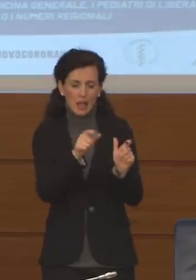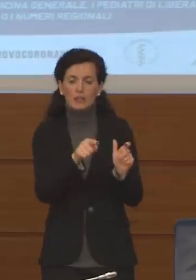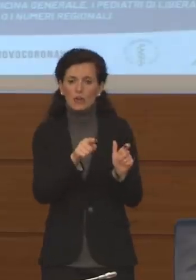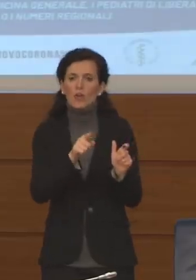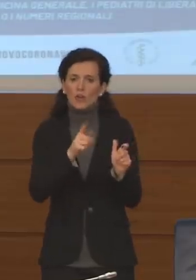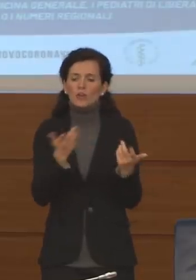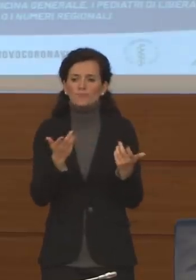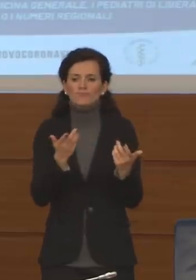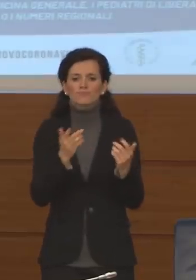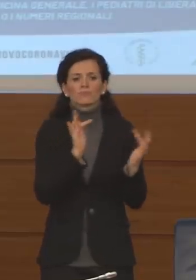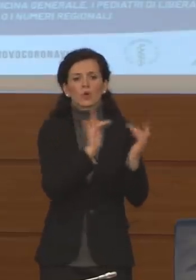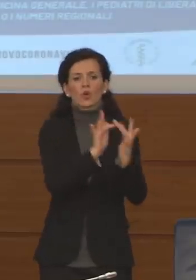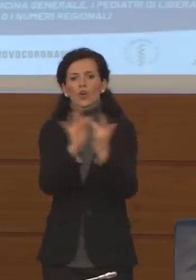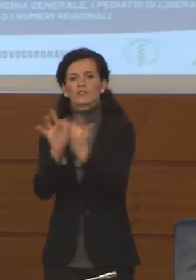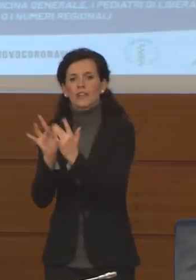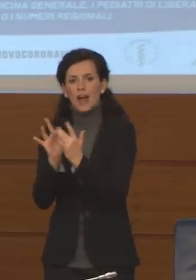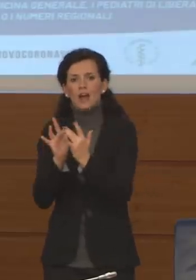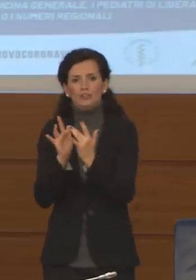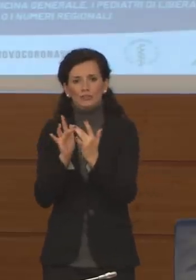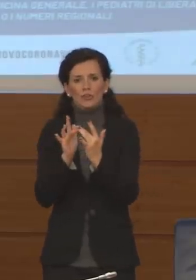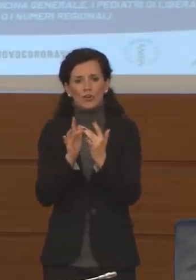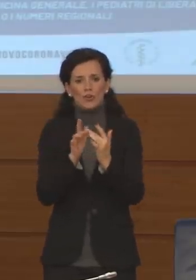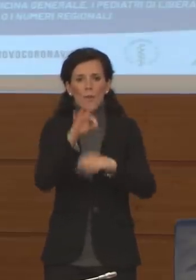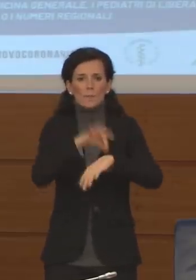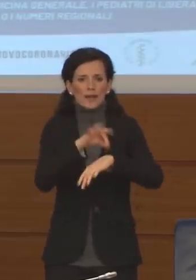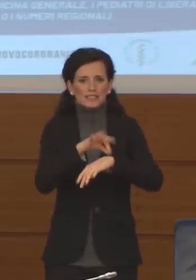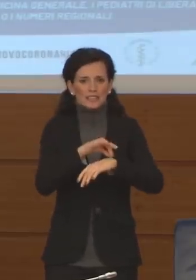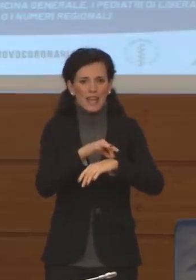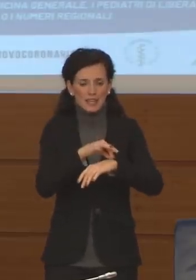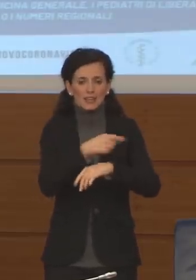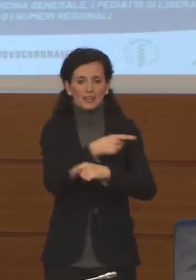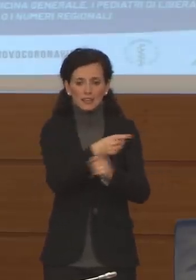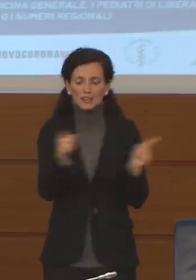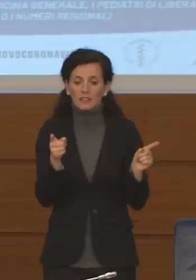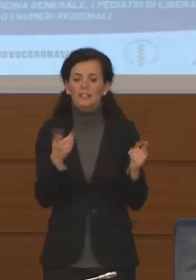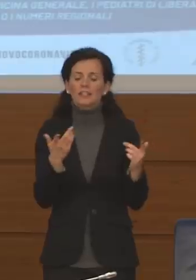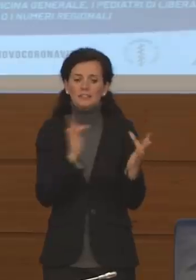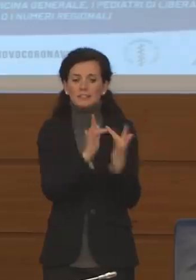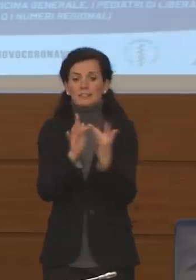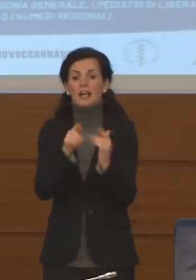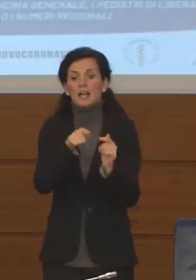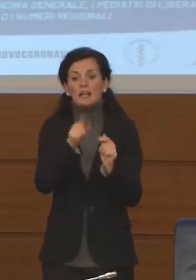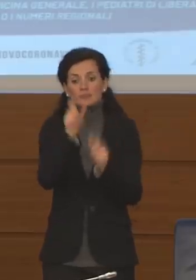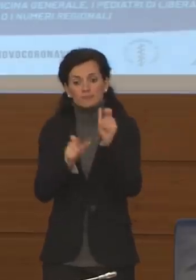come contatto stretto è una quota